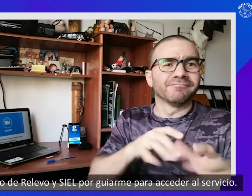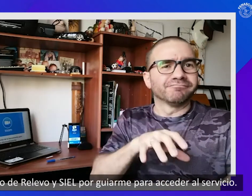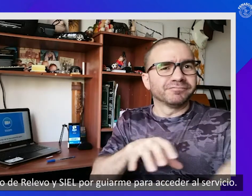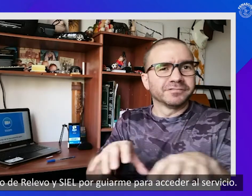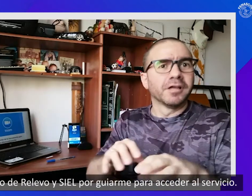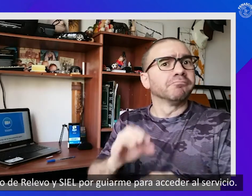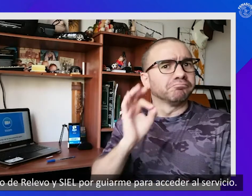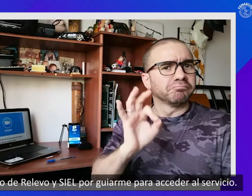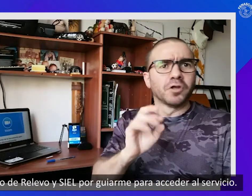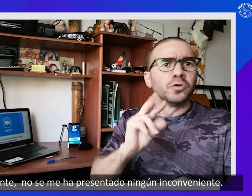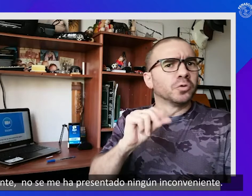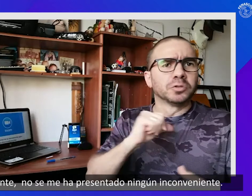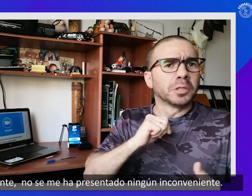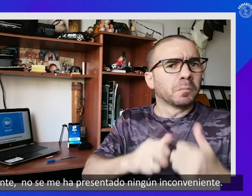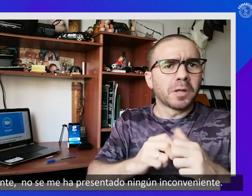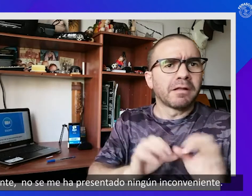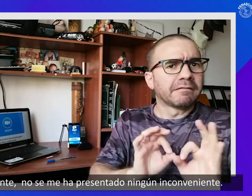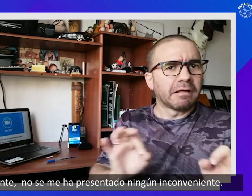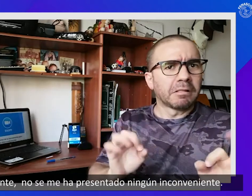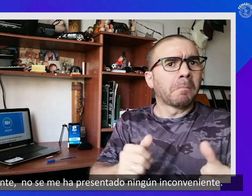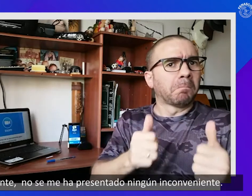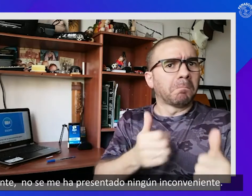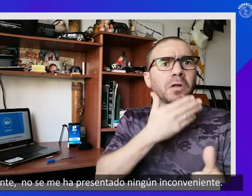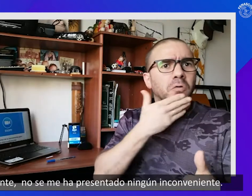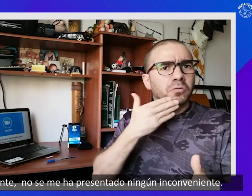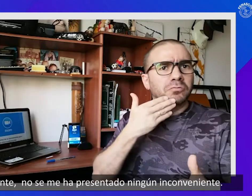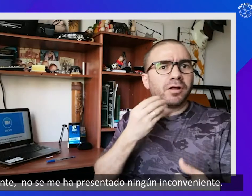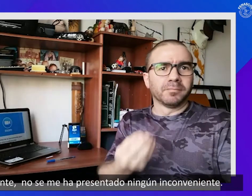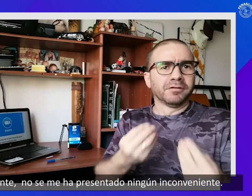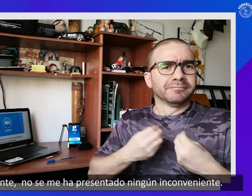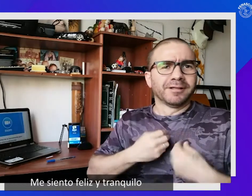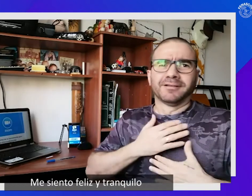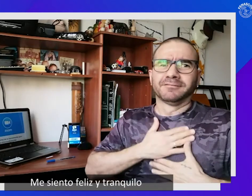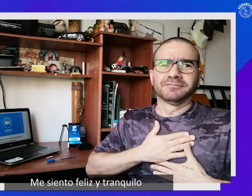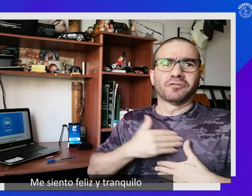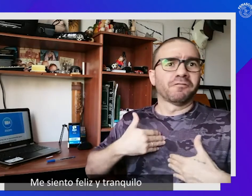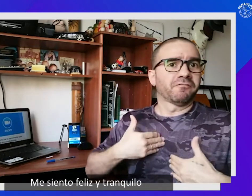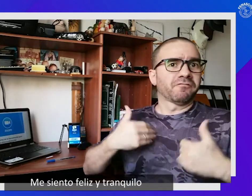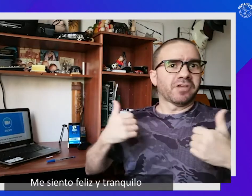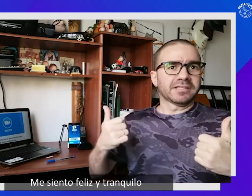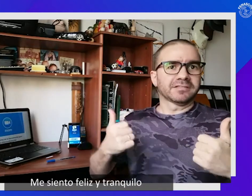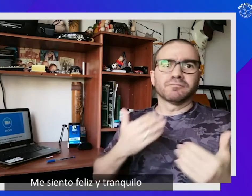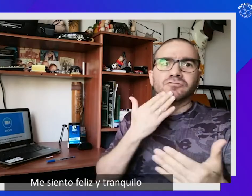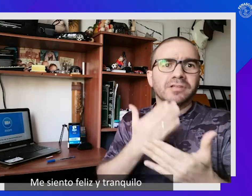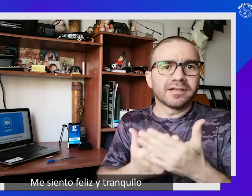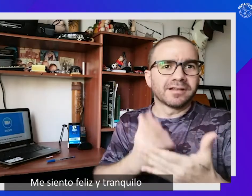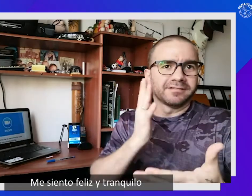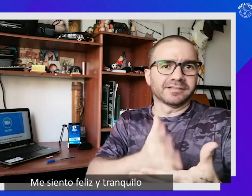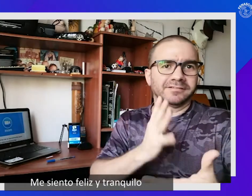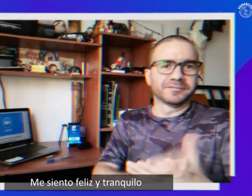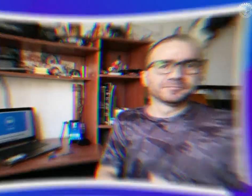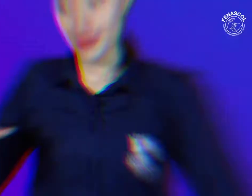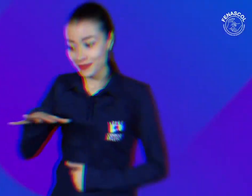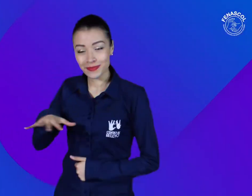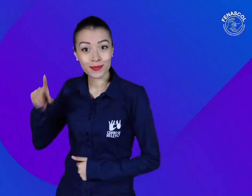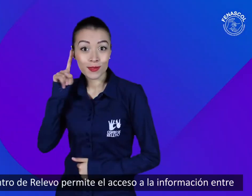Relevo y el CIEL por guiarme para acceder al servicio. Personalmente, no se me ha presentado ningún inconveniente. Me siento feliz y